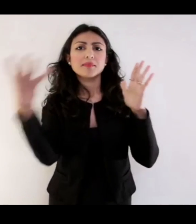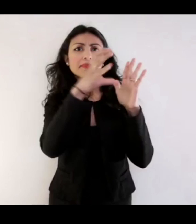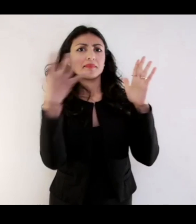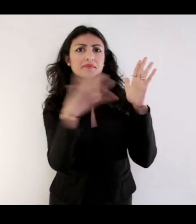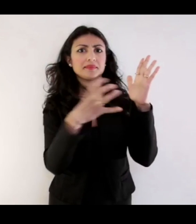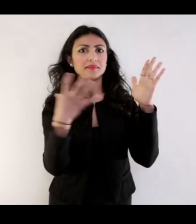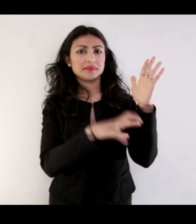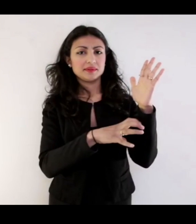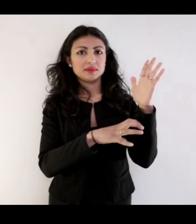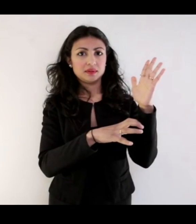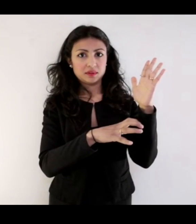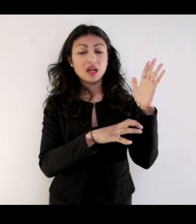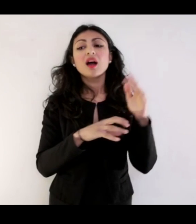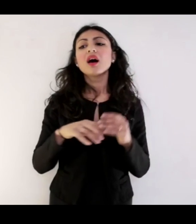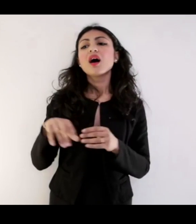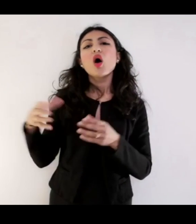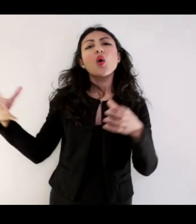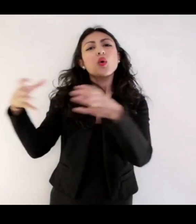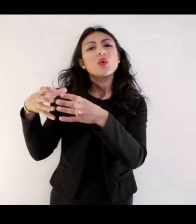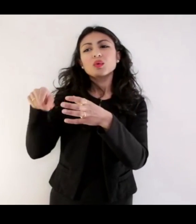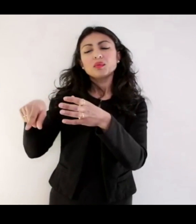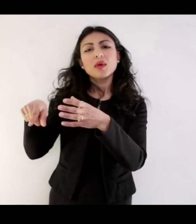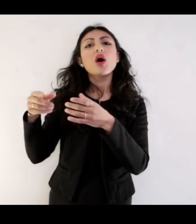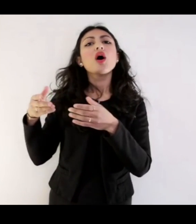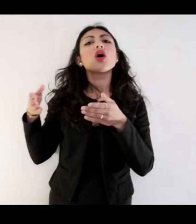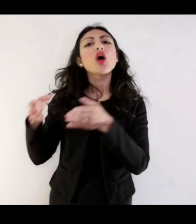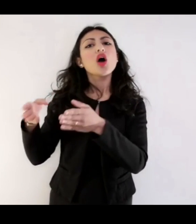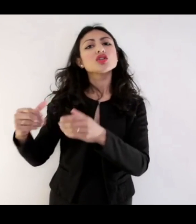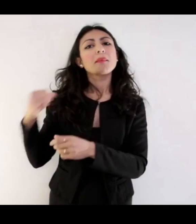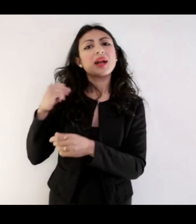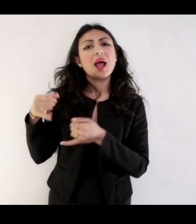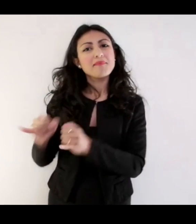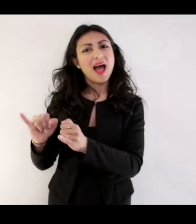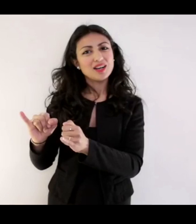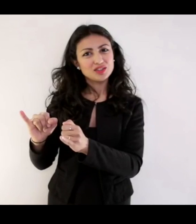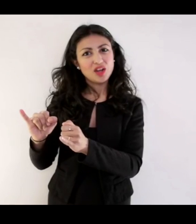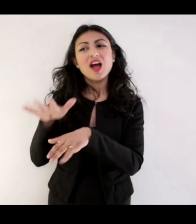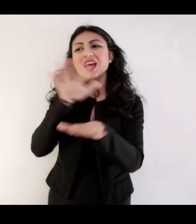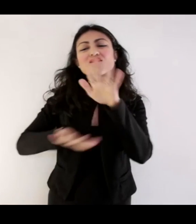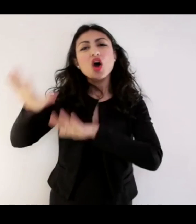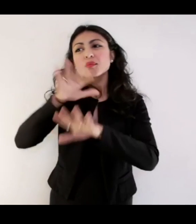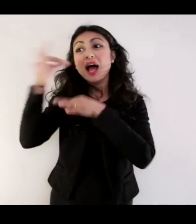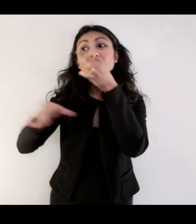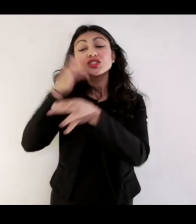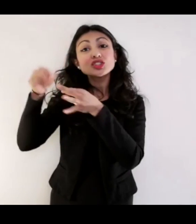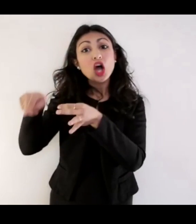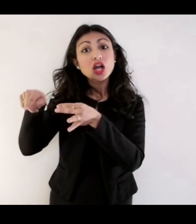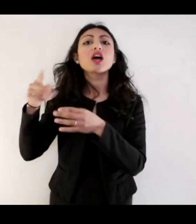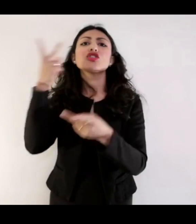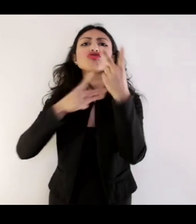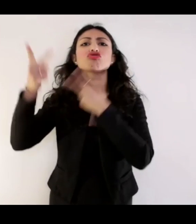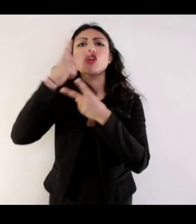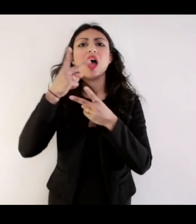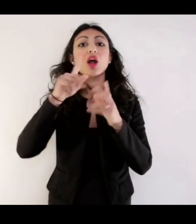delle informazioni essenziali in modo tale che quei contenuti che di solito diamo nei gruppi di lavoro con le signore gravide